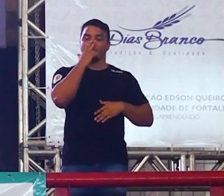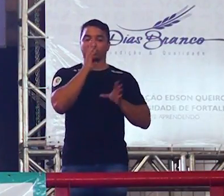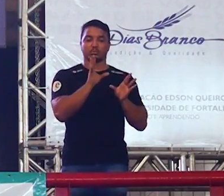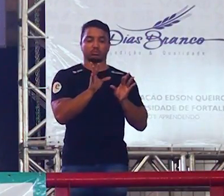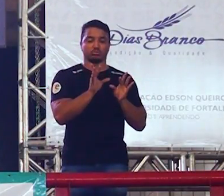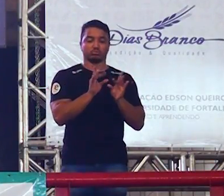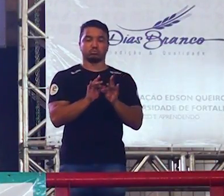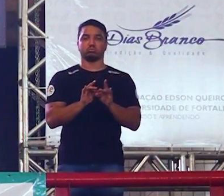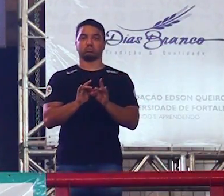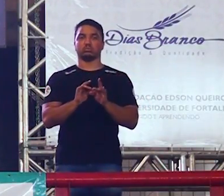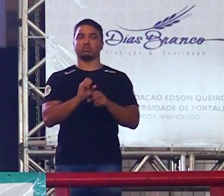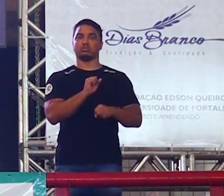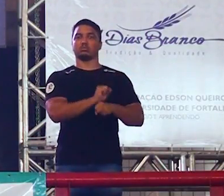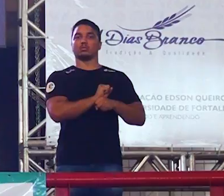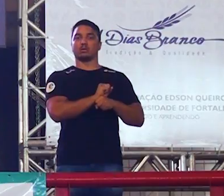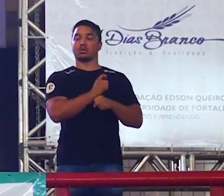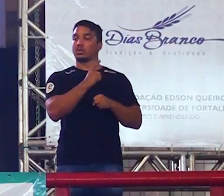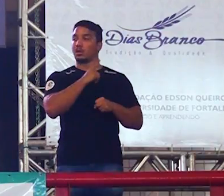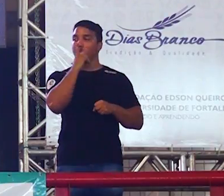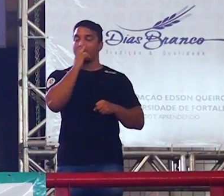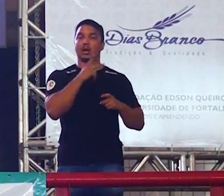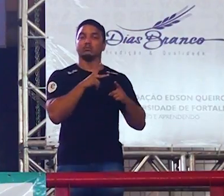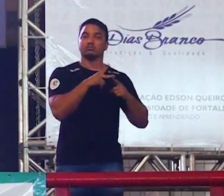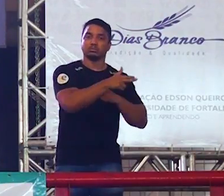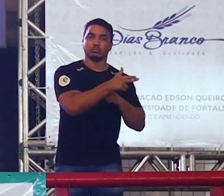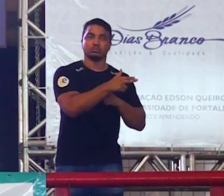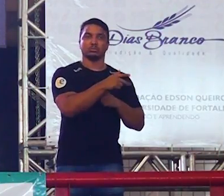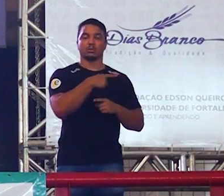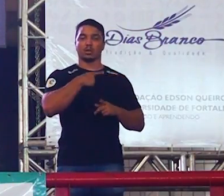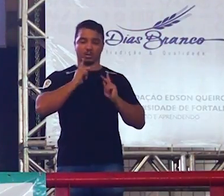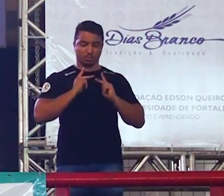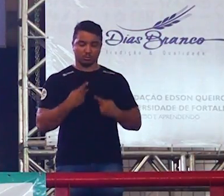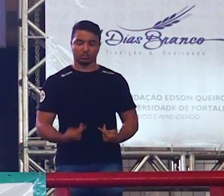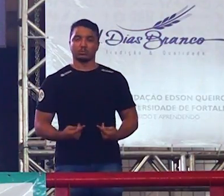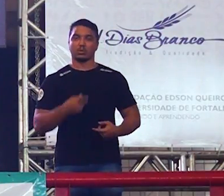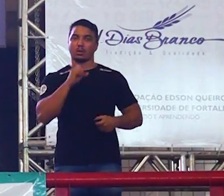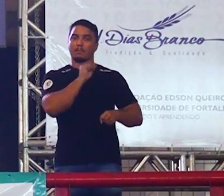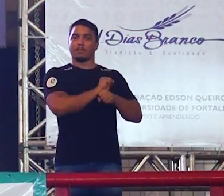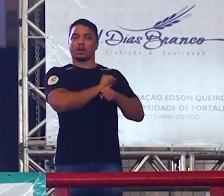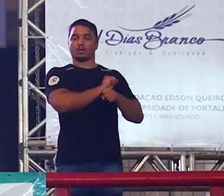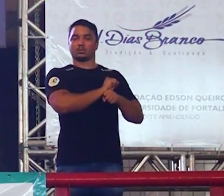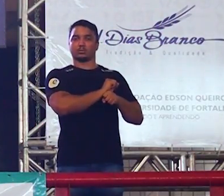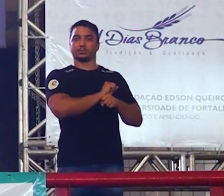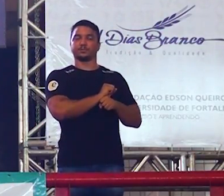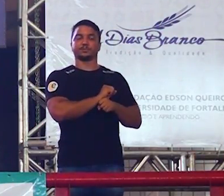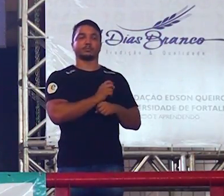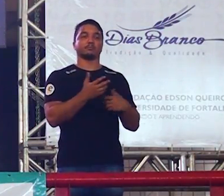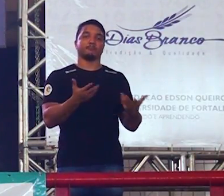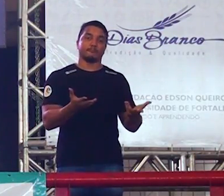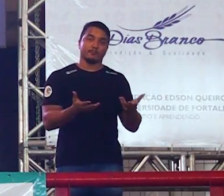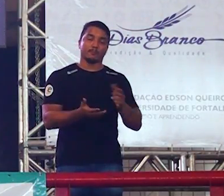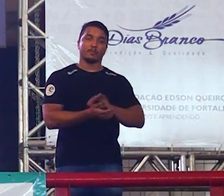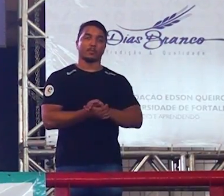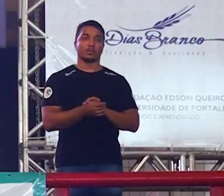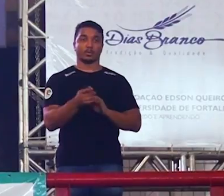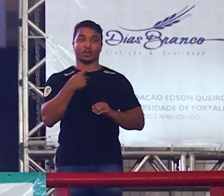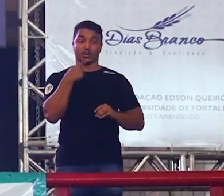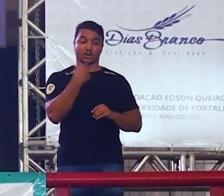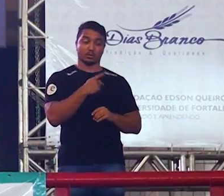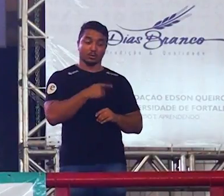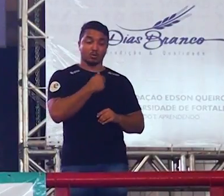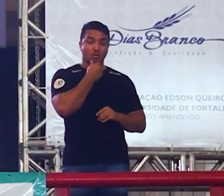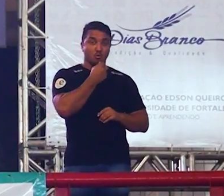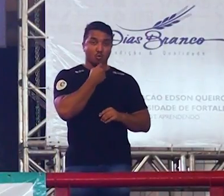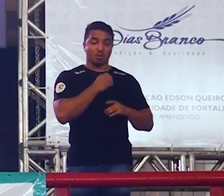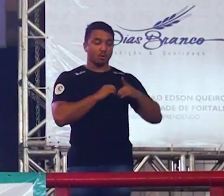ela parar. Então não existe uma interrupção abrupta desse processo. Assim, o aparelho